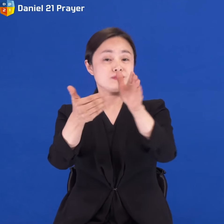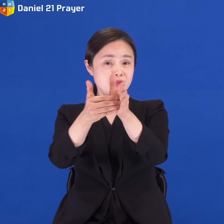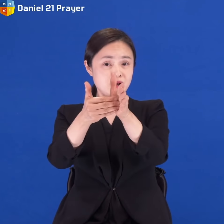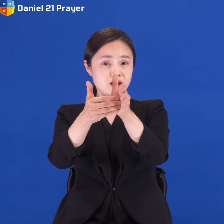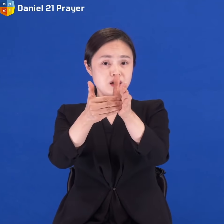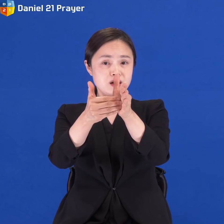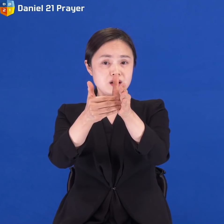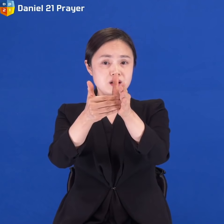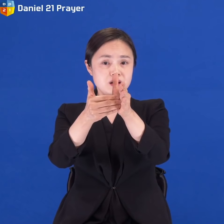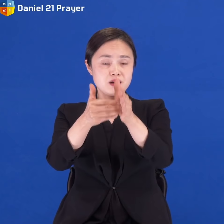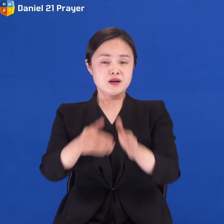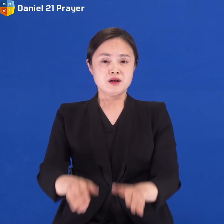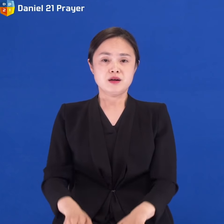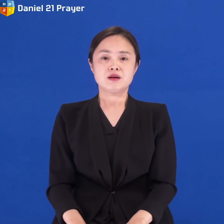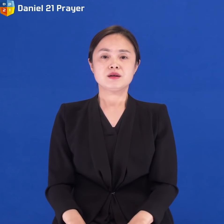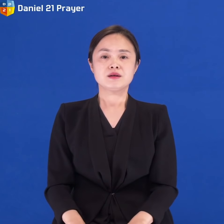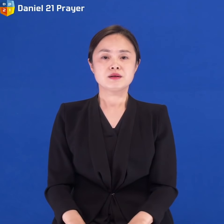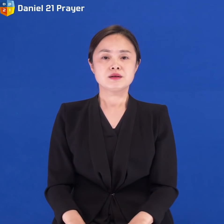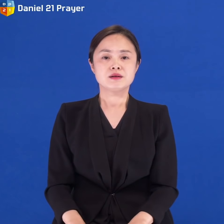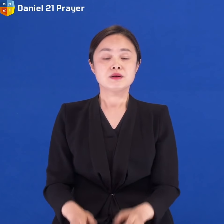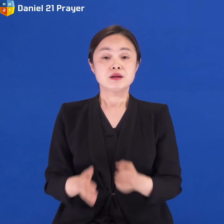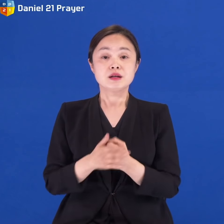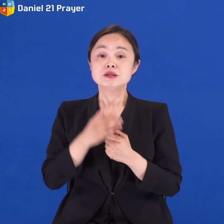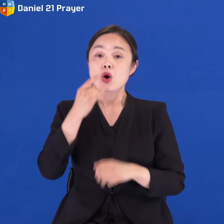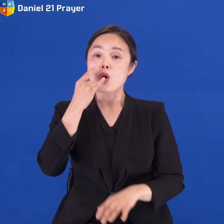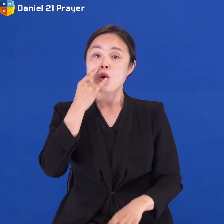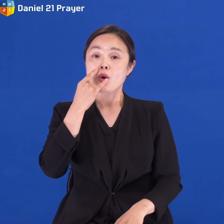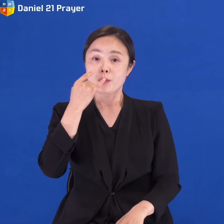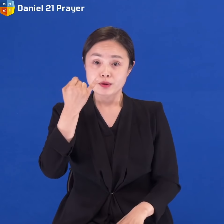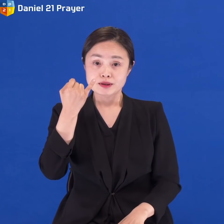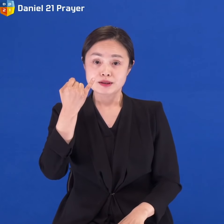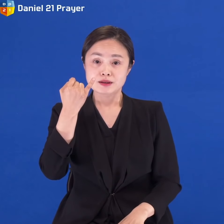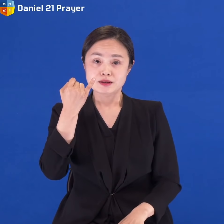세상 사람들에게 말을 하면서도